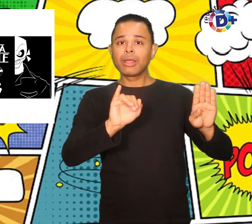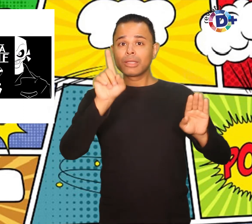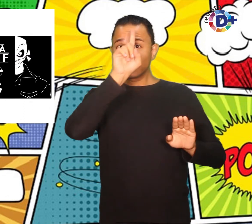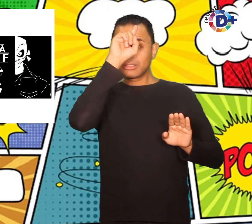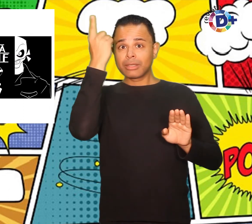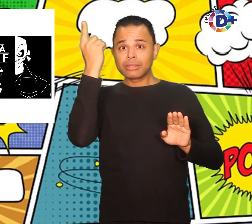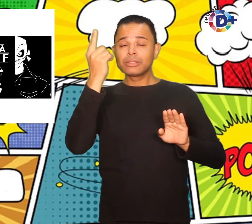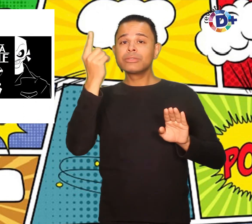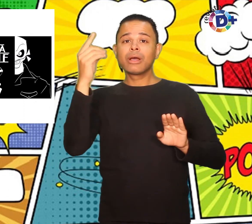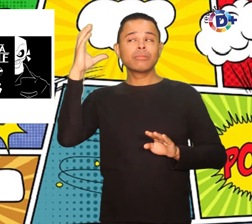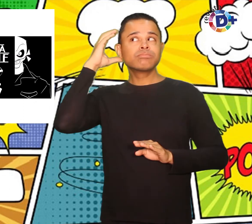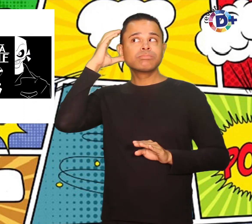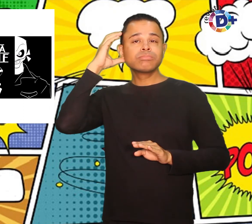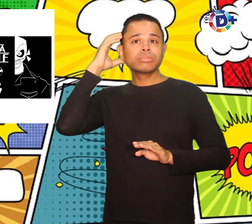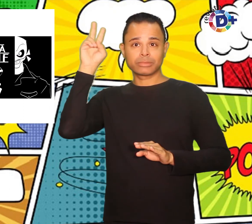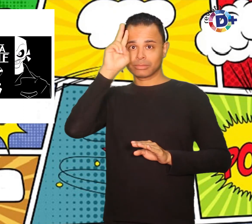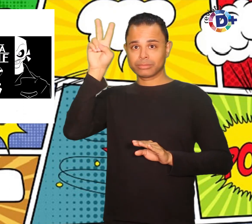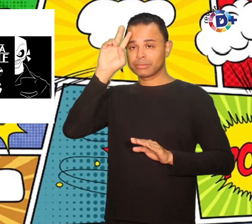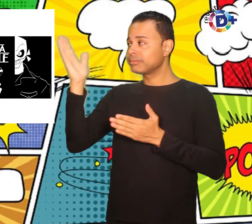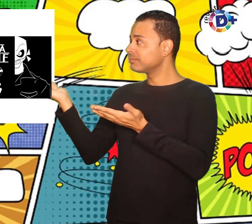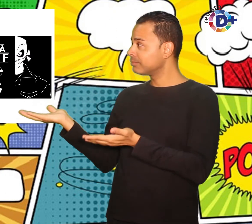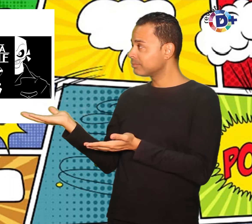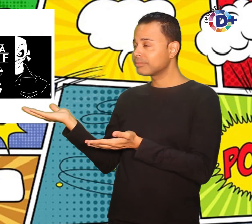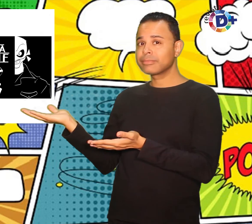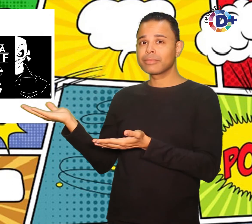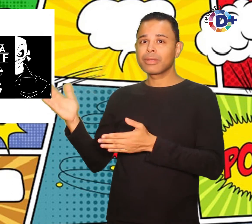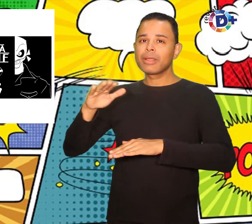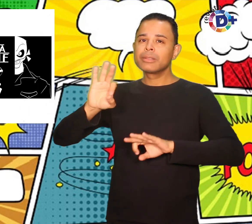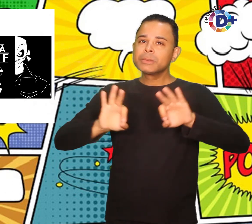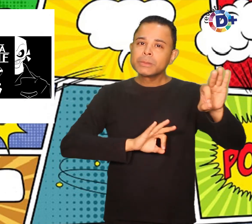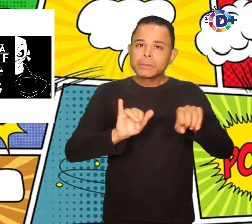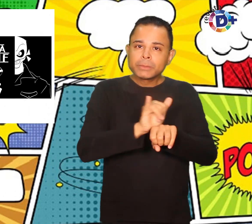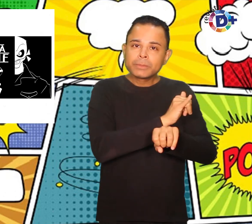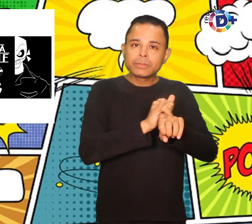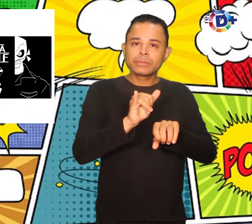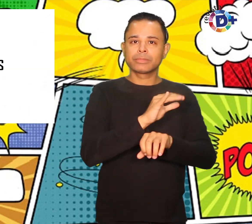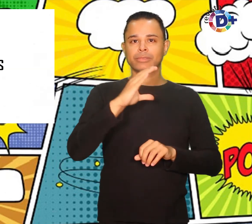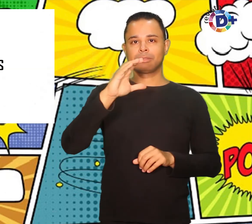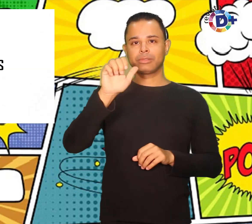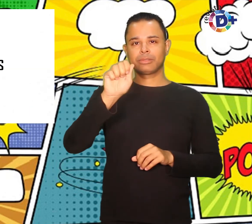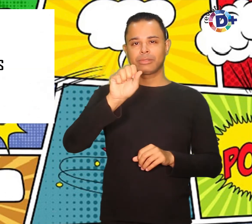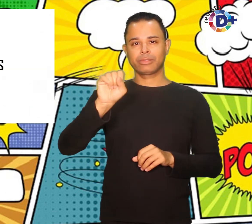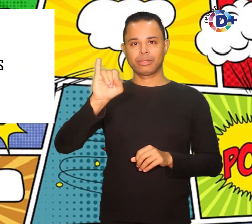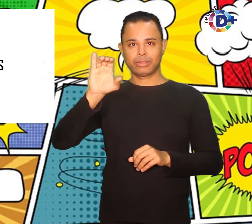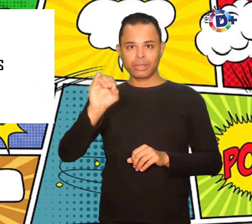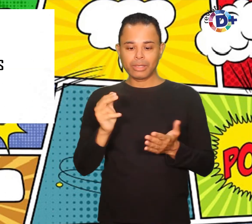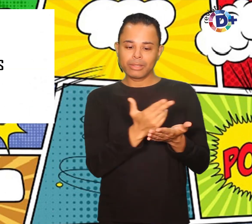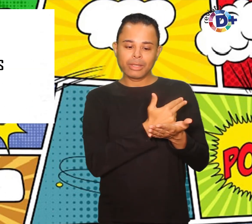sentinelas o desenvolvedor cássio santos ea quadrinista e ilustradora